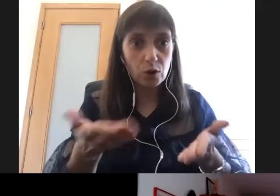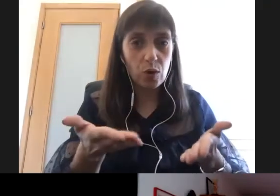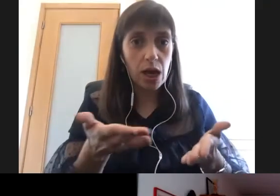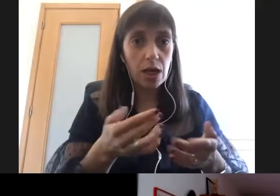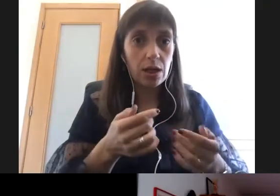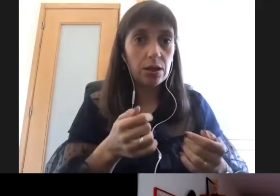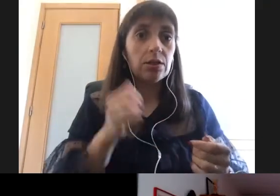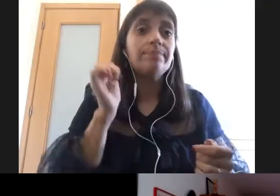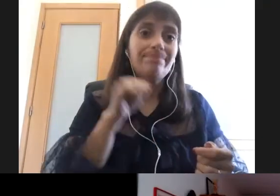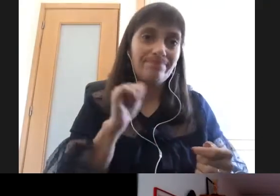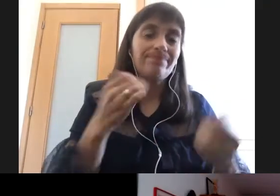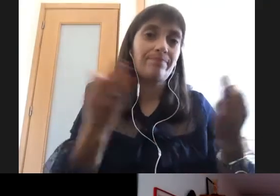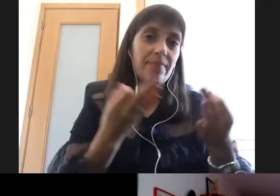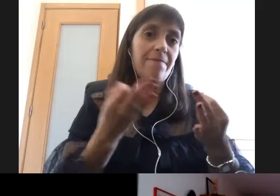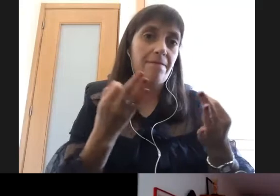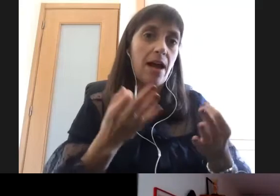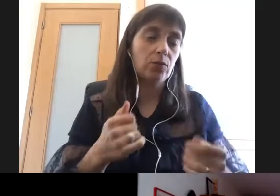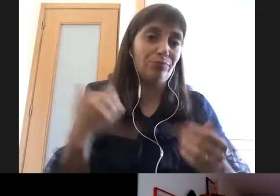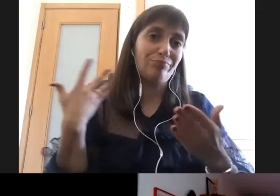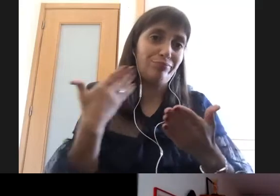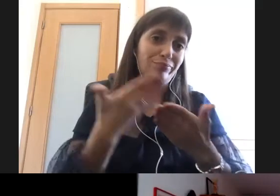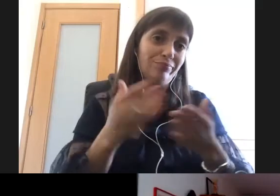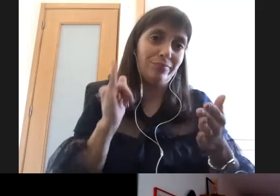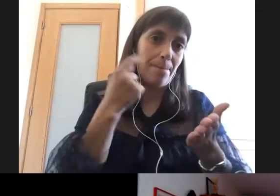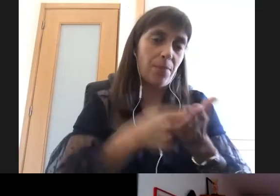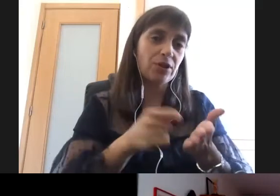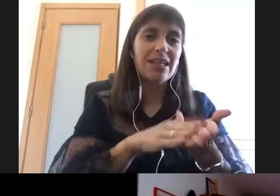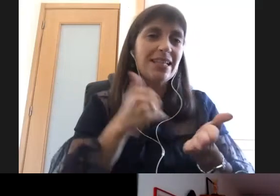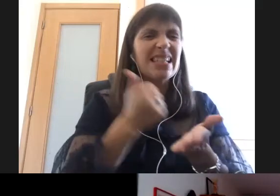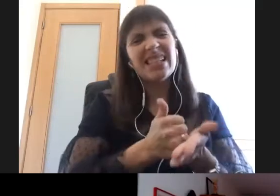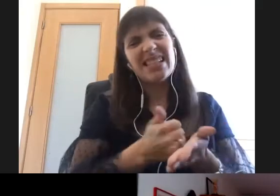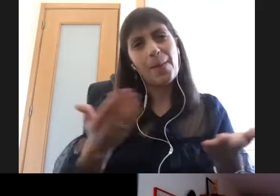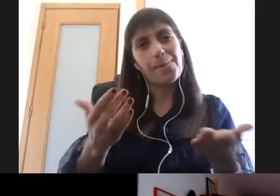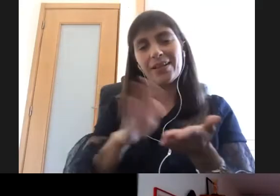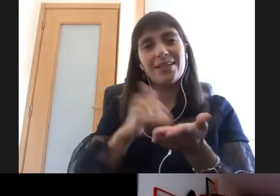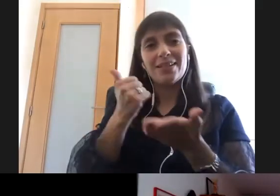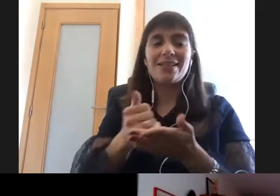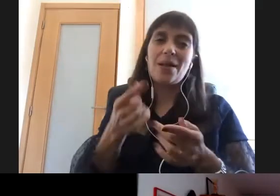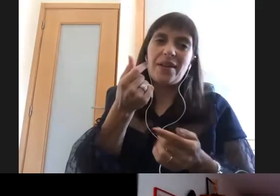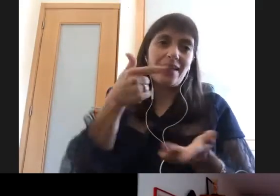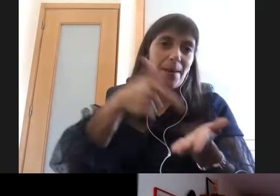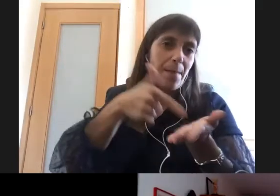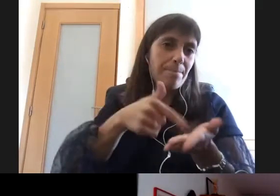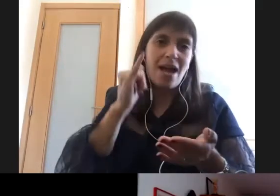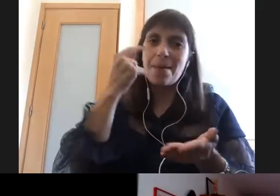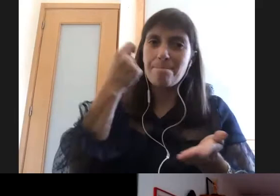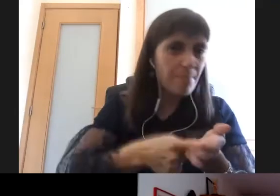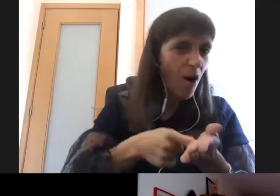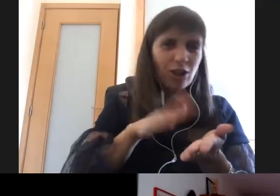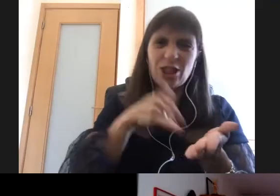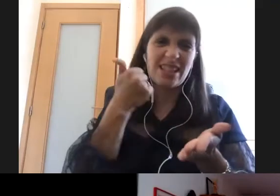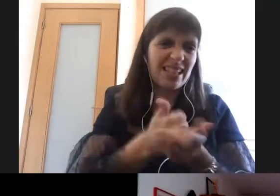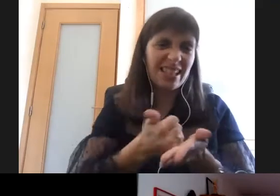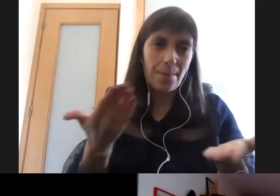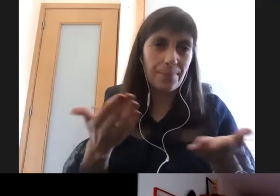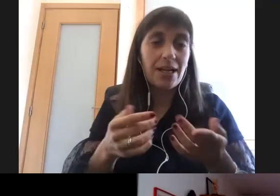Exatamente. Até a... É sempre a cobrança de impostos sem ter uma